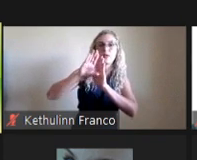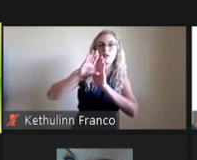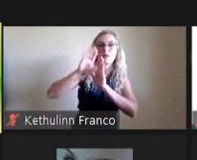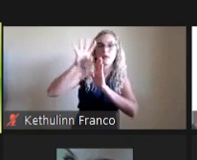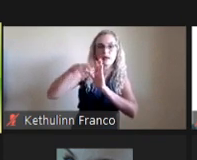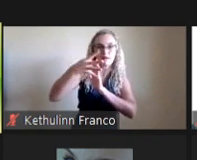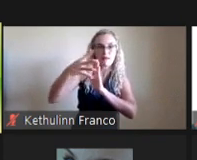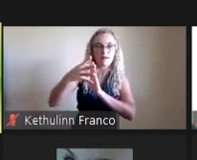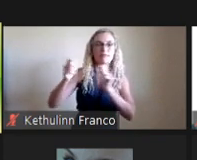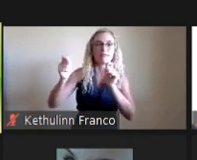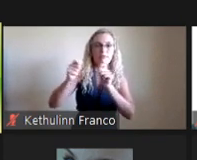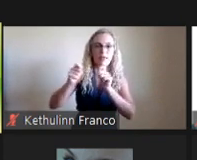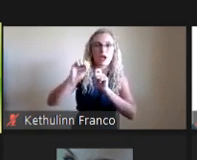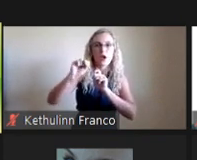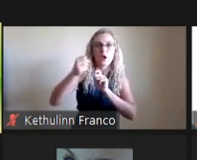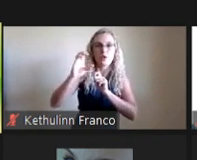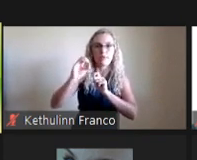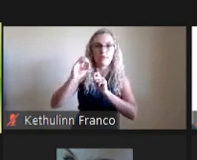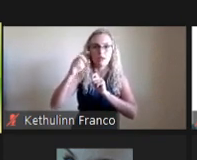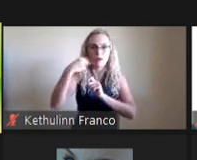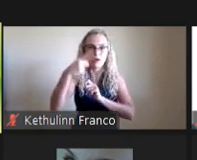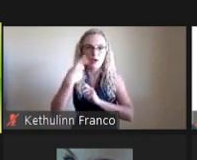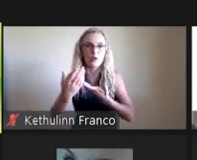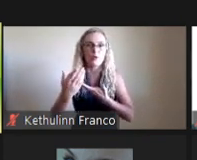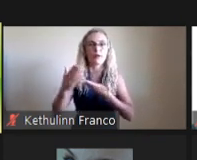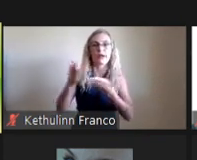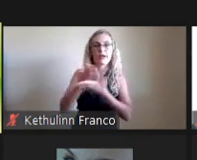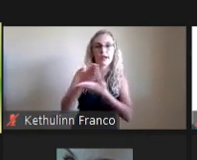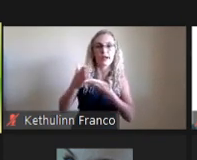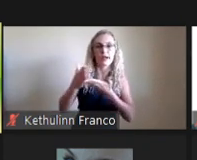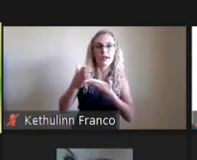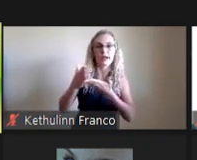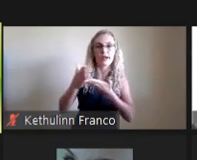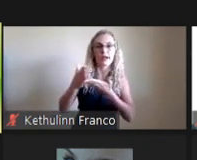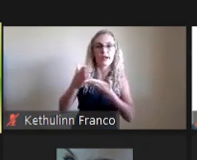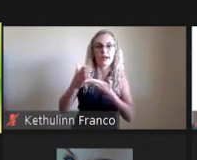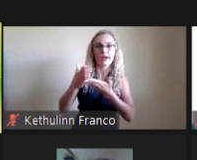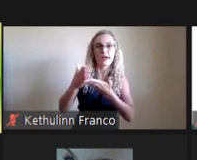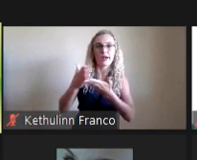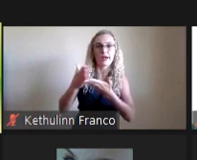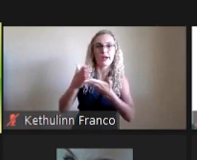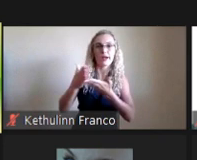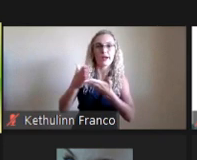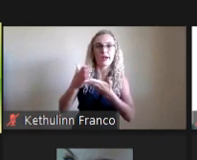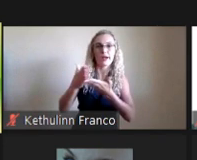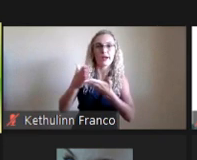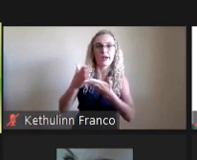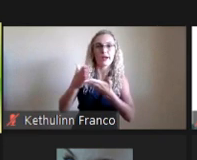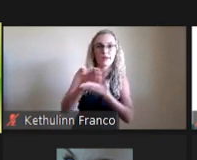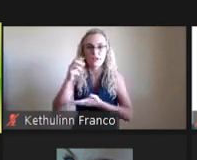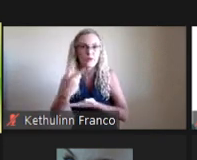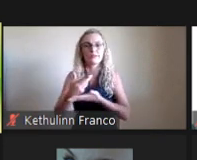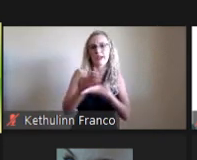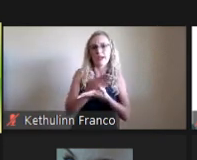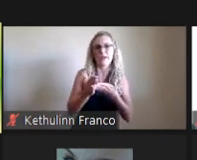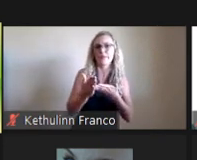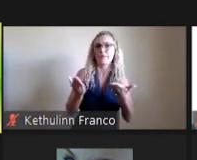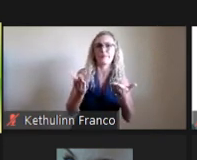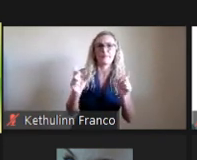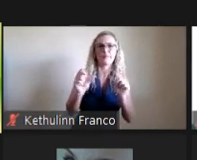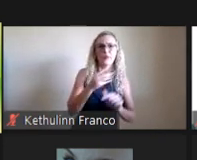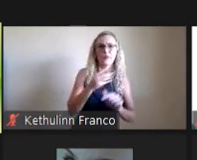faz ali uma adaptação, né, de apresentação como se fosse um estágio de 60 horas, tendo ao final um curso